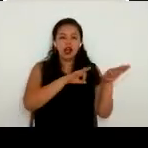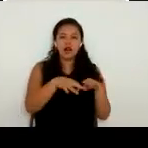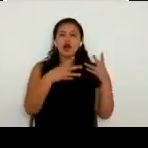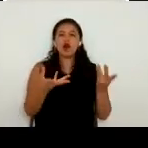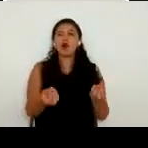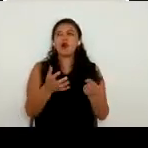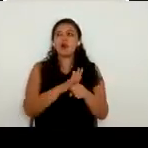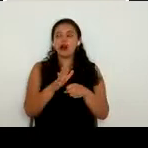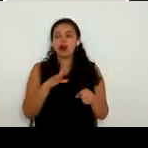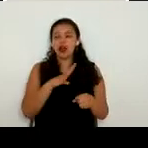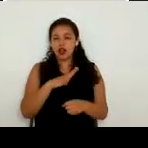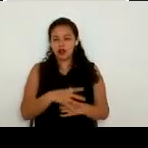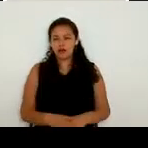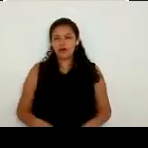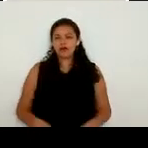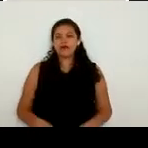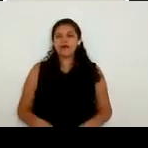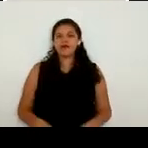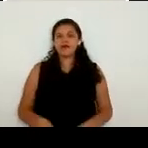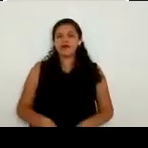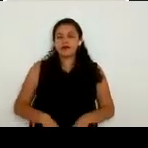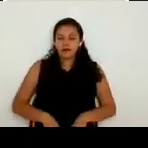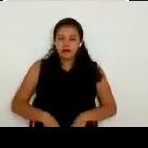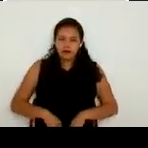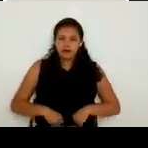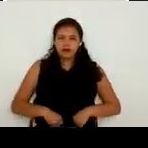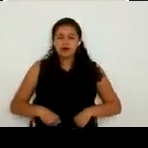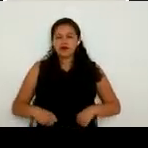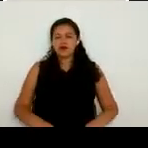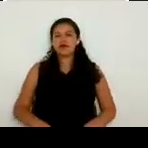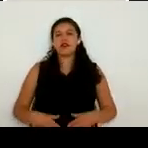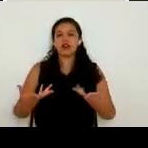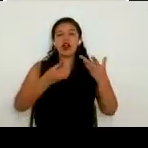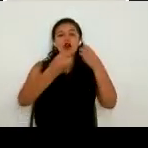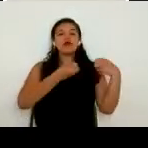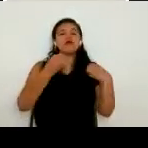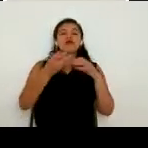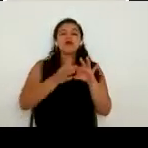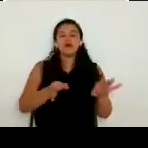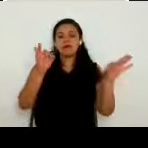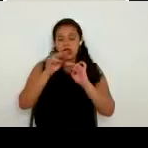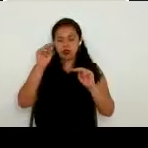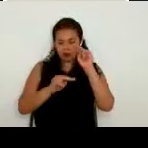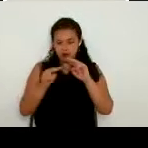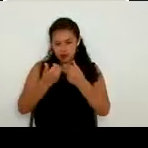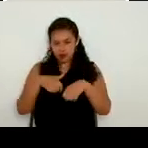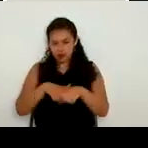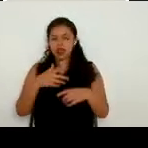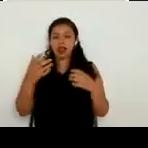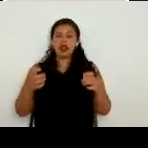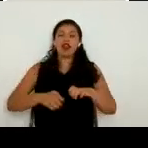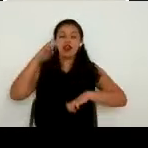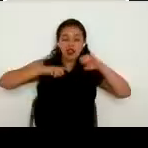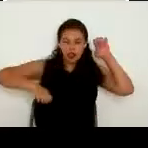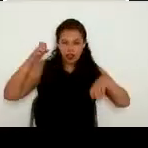y dice que la ocupación es muy importante para definir el estrato social también la edad el sexo los tipos